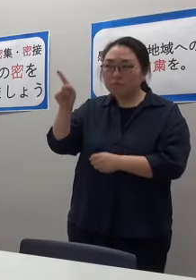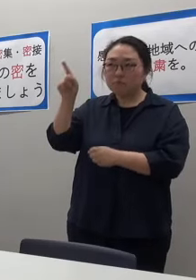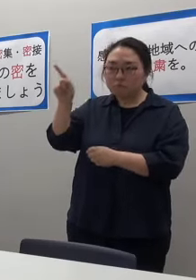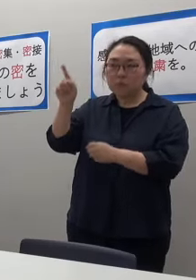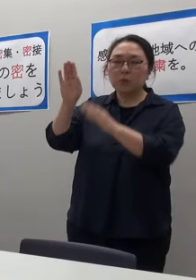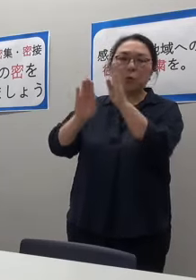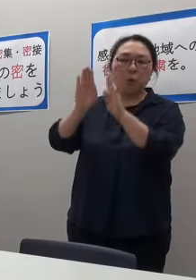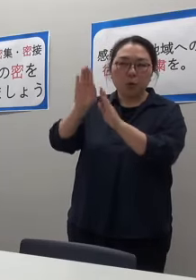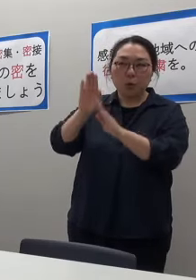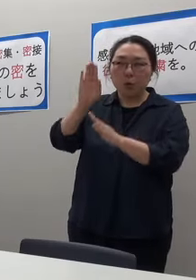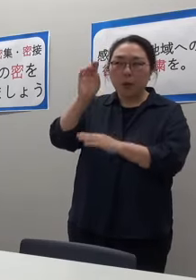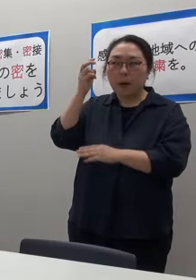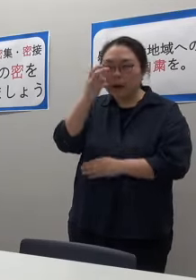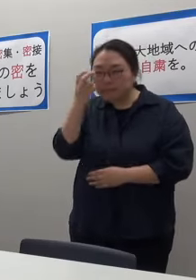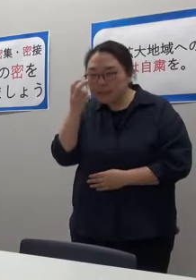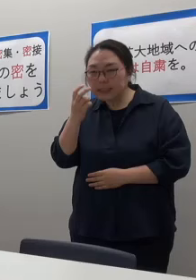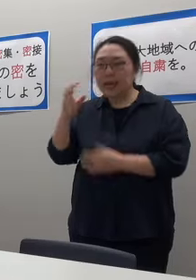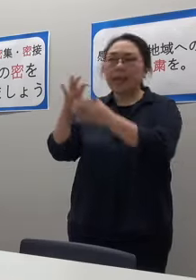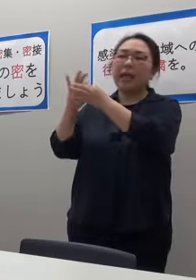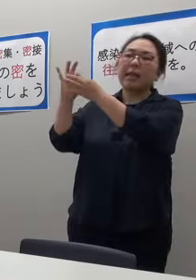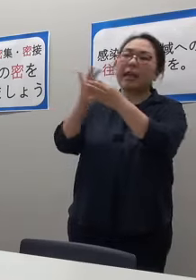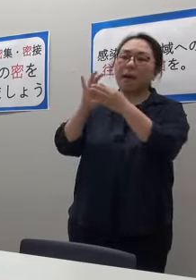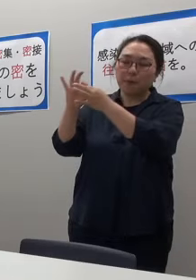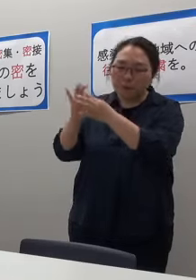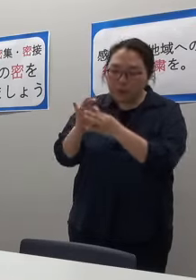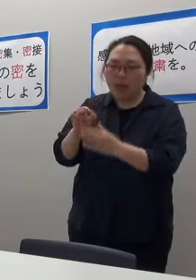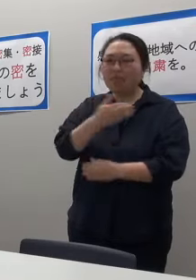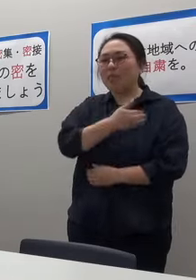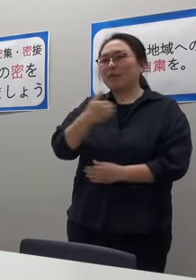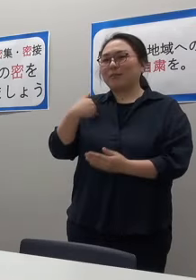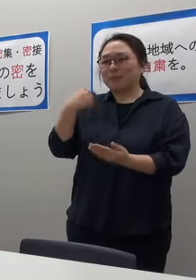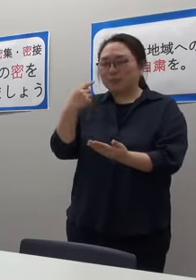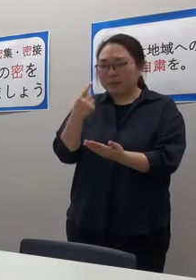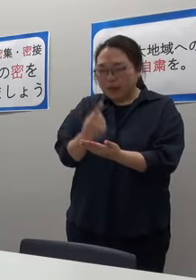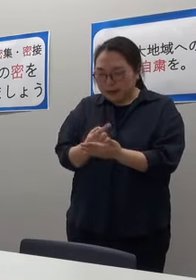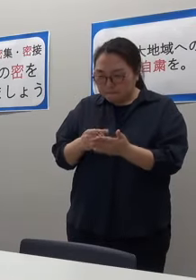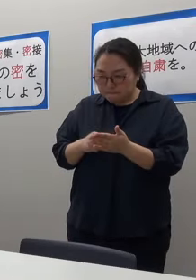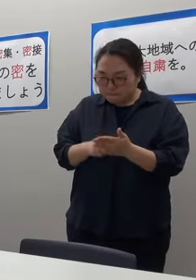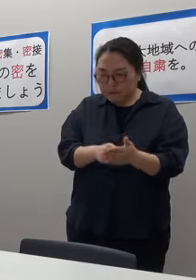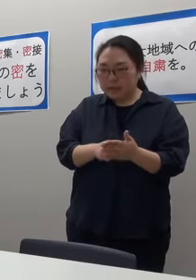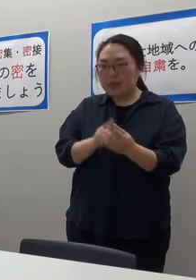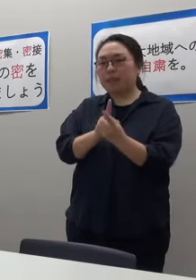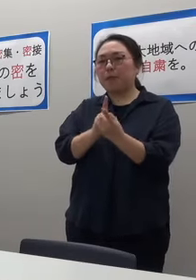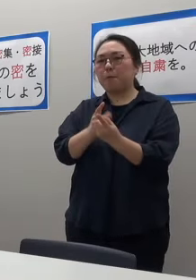ながら、連携を取りながら、できるだけの対応ができればと思っております。